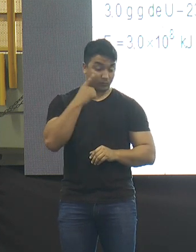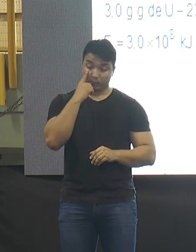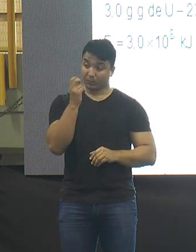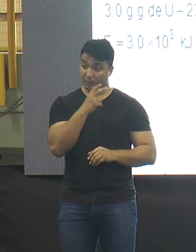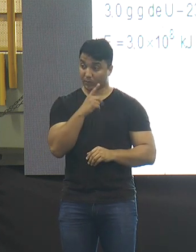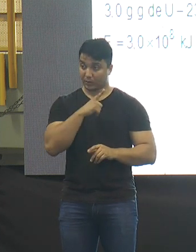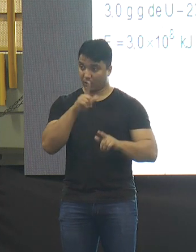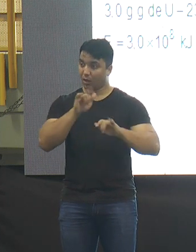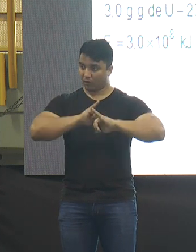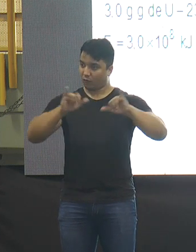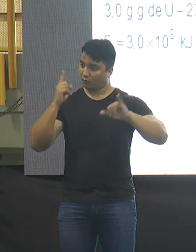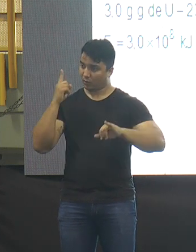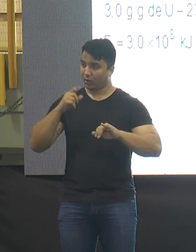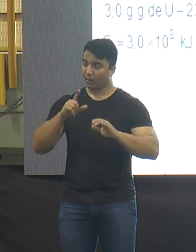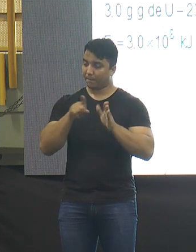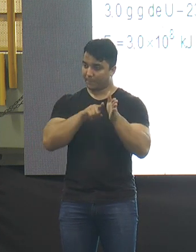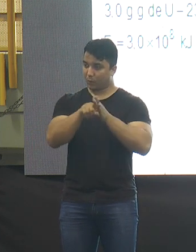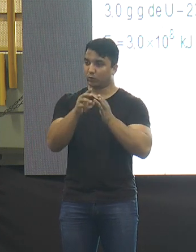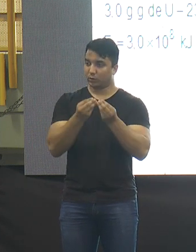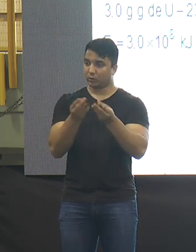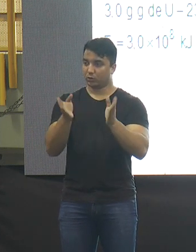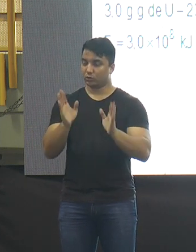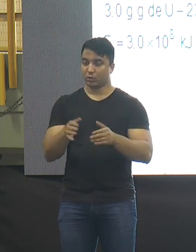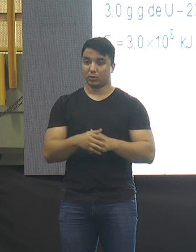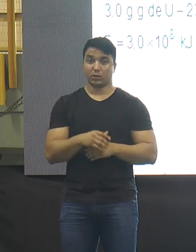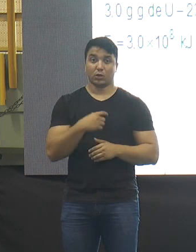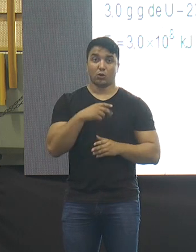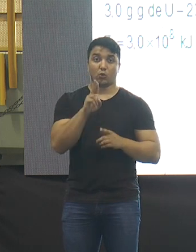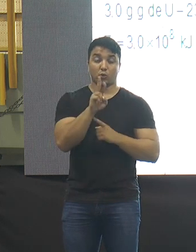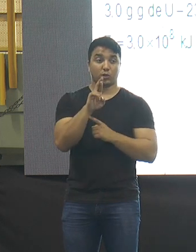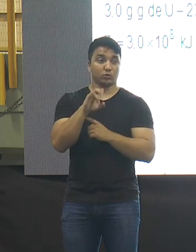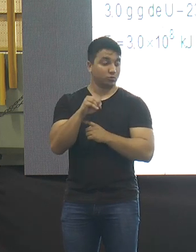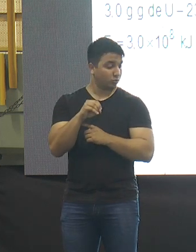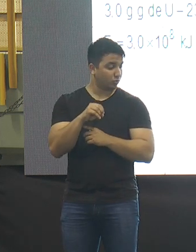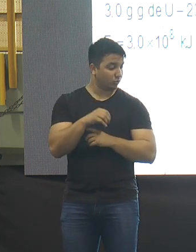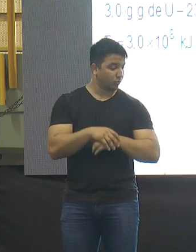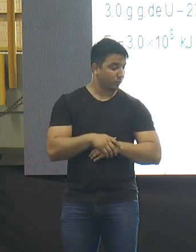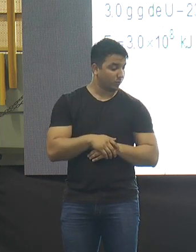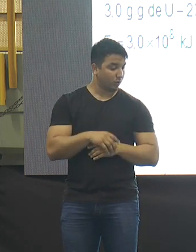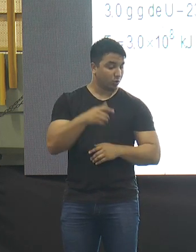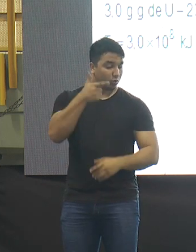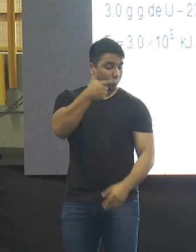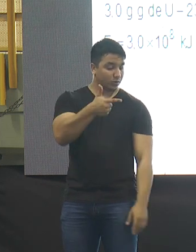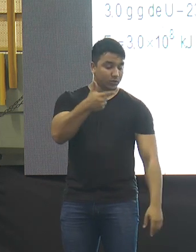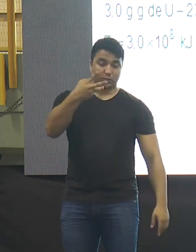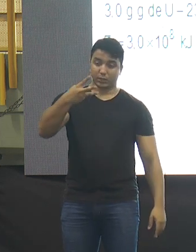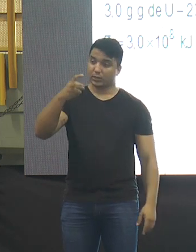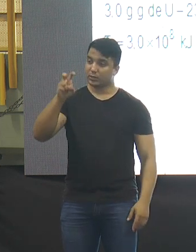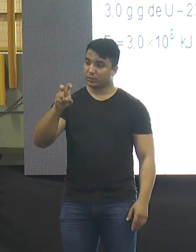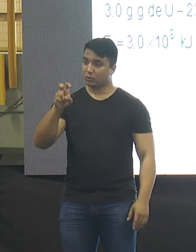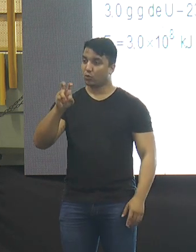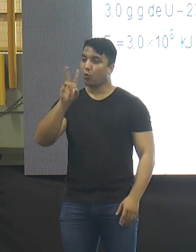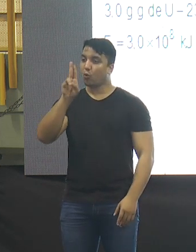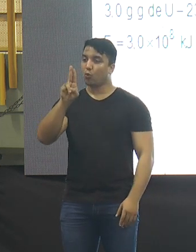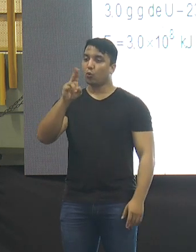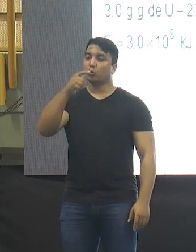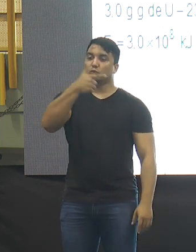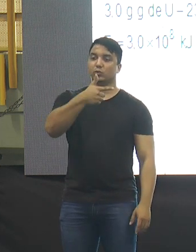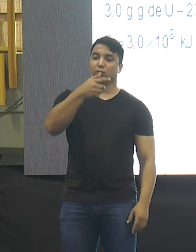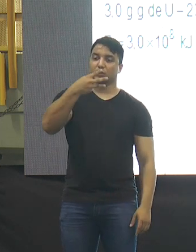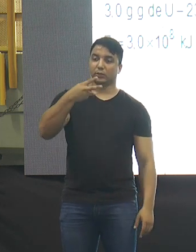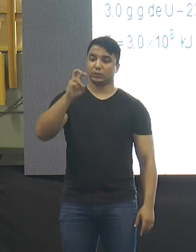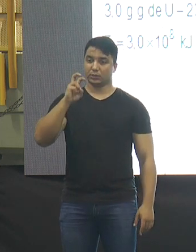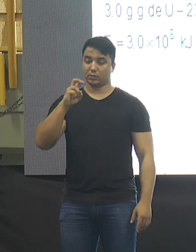tá? Urânio 235 quer dizer o quê? Urânio 235. Quer dizer que cada